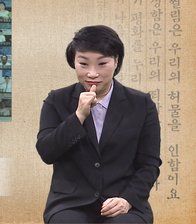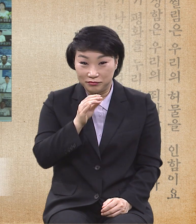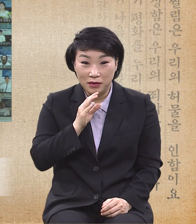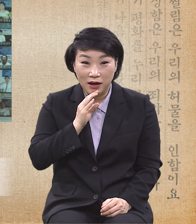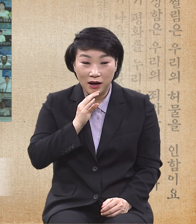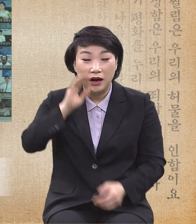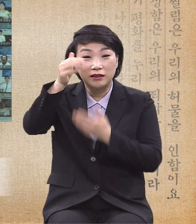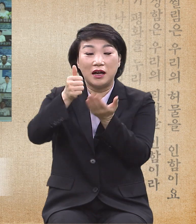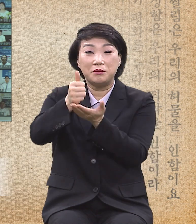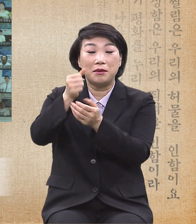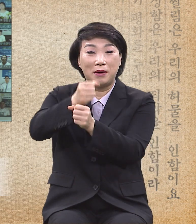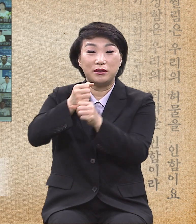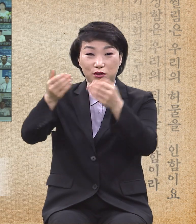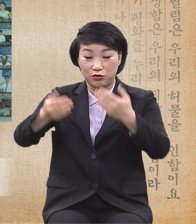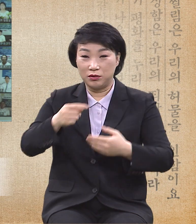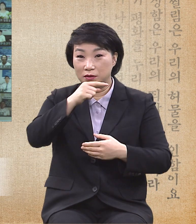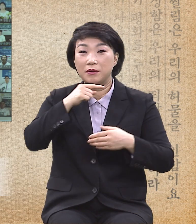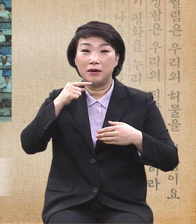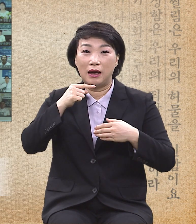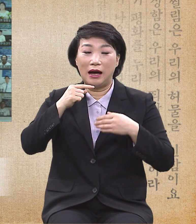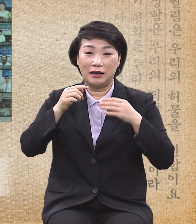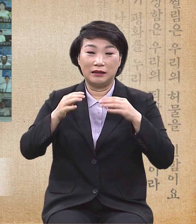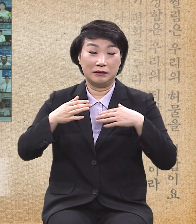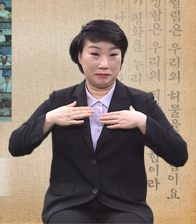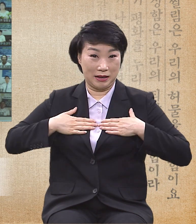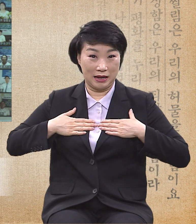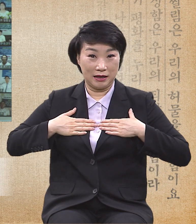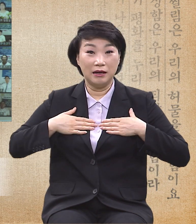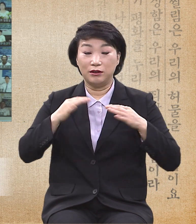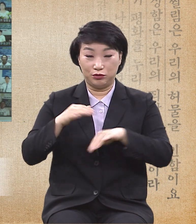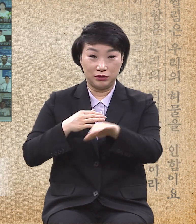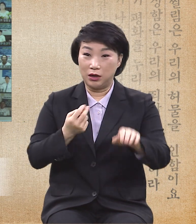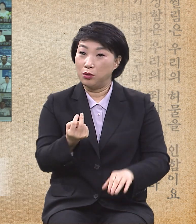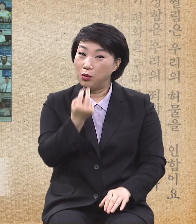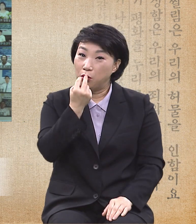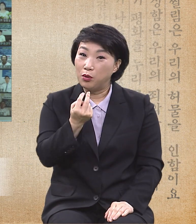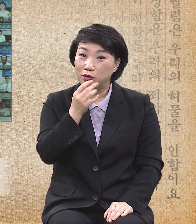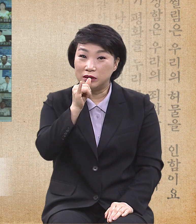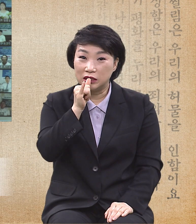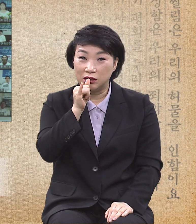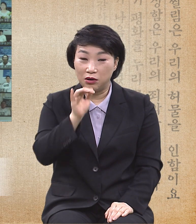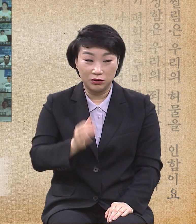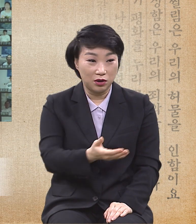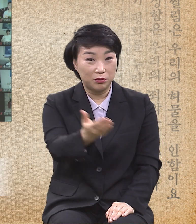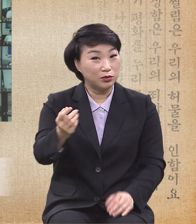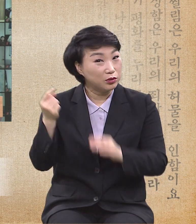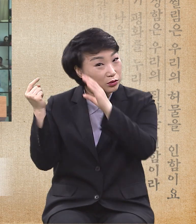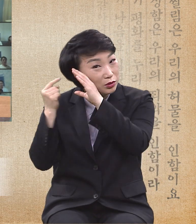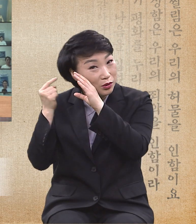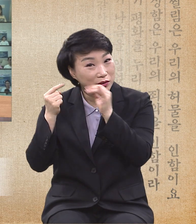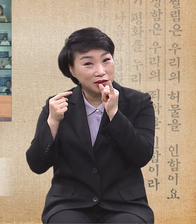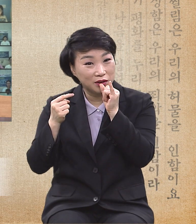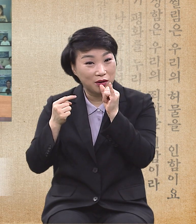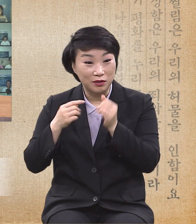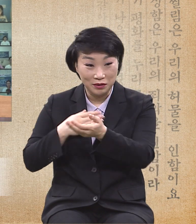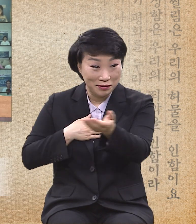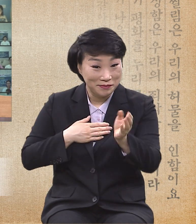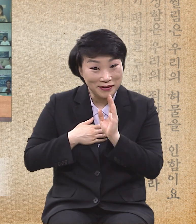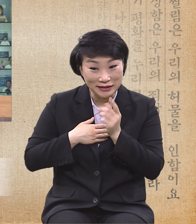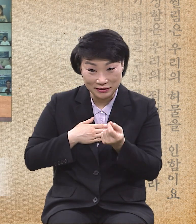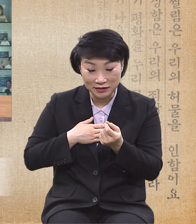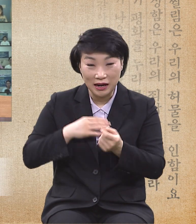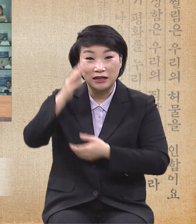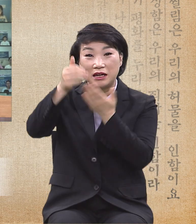하나님 만들어준 폐와 여러분 코로 숨쉬어요. 여러분이 귀로 듣고 있어요.